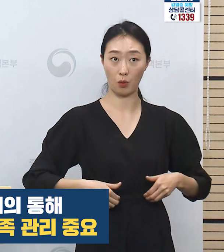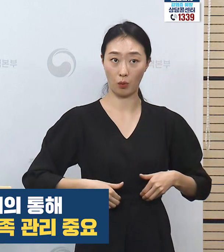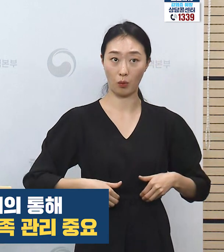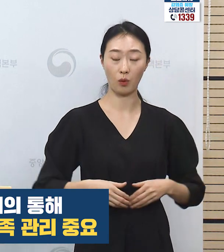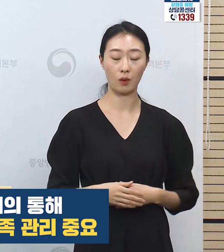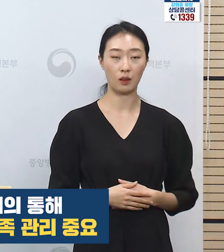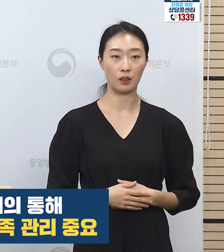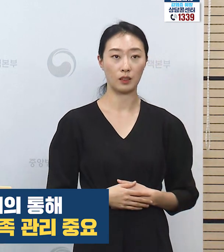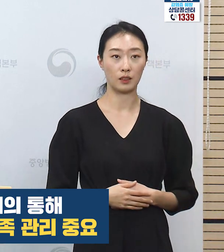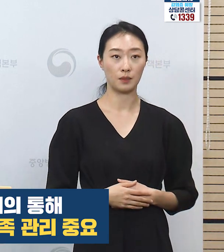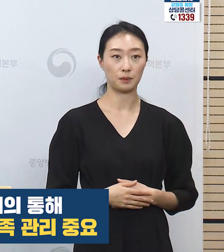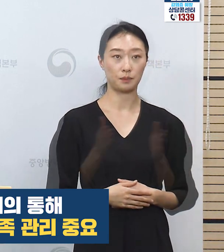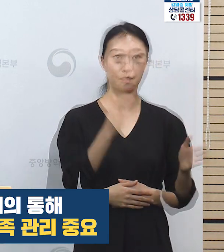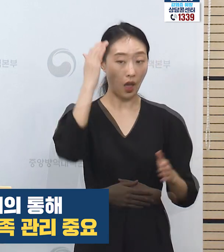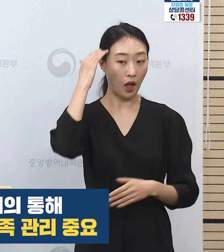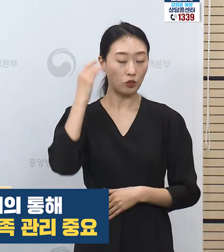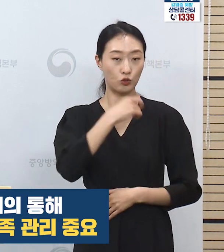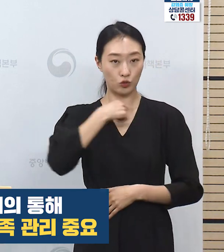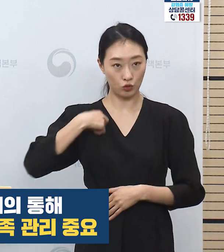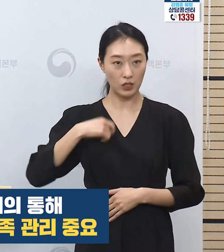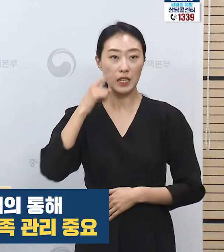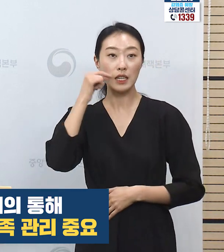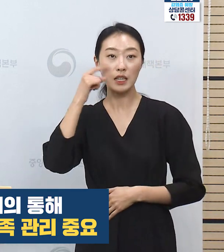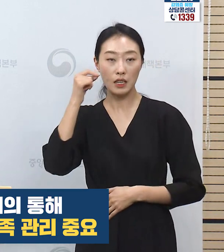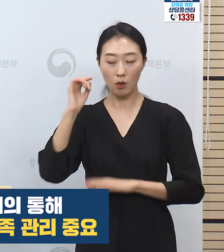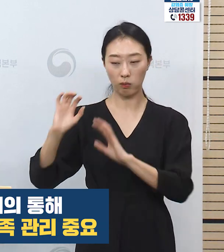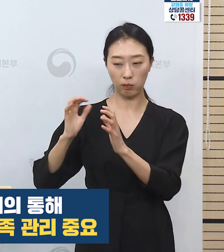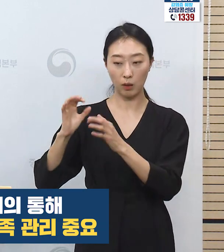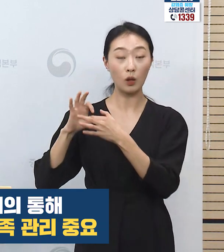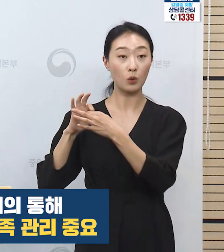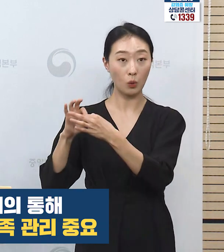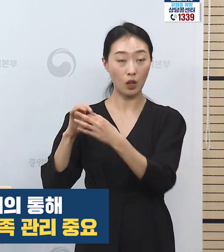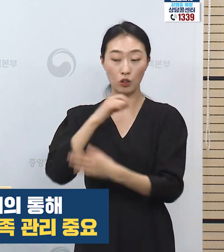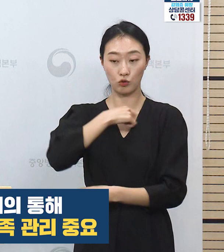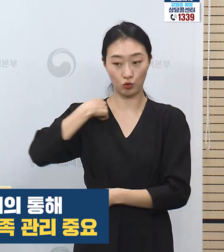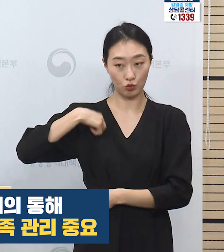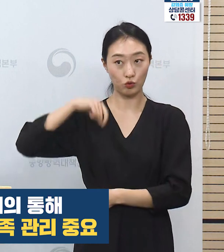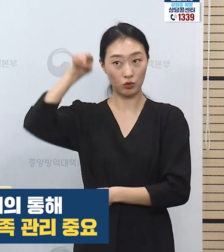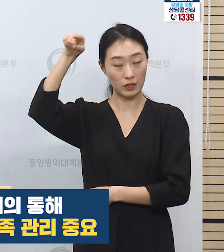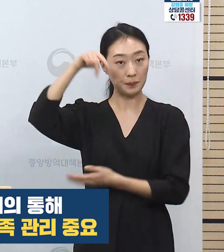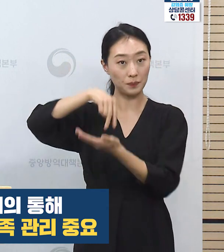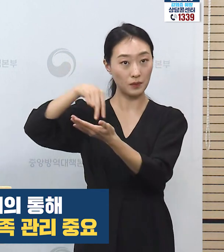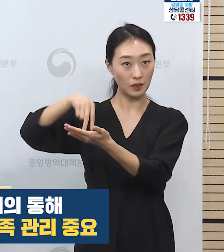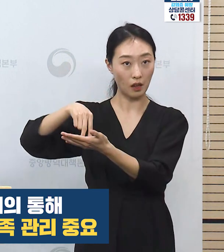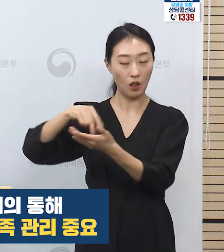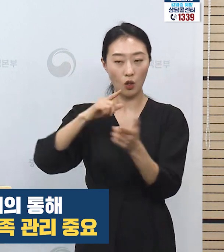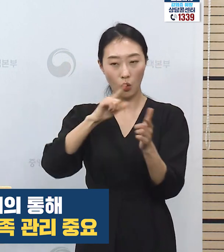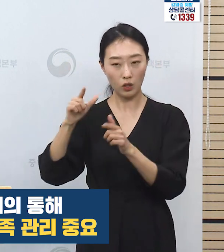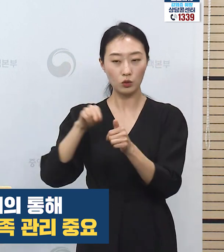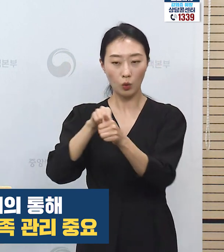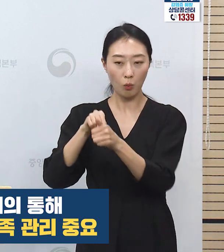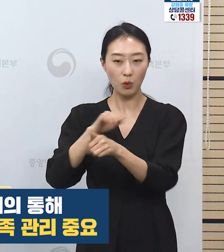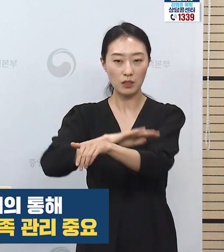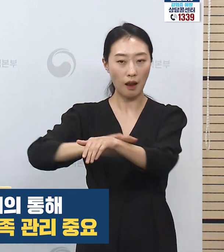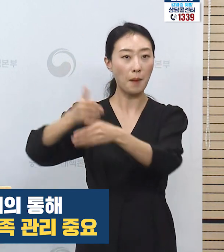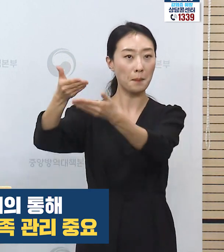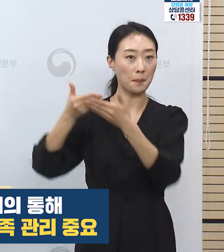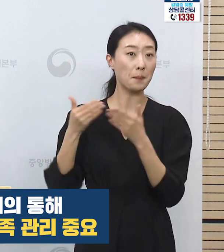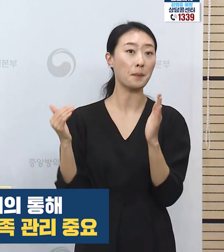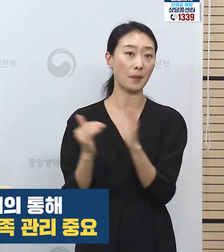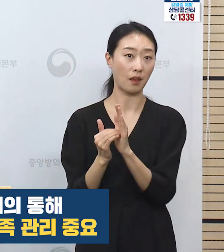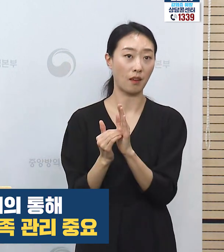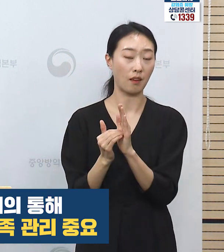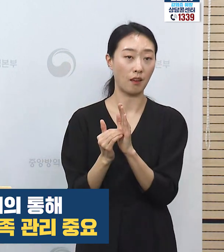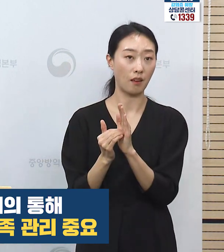한번 말씀드리지만 한중일 텔레컨퍼런스를 통해서 중국 측으로부터 여러 가지 유용한 정보를 많이 받았는데